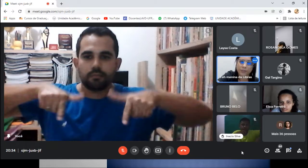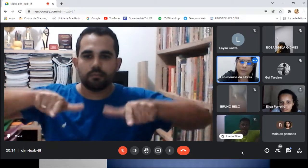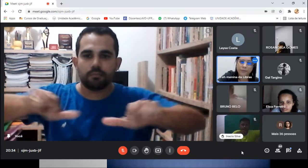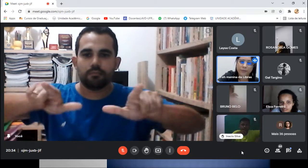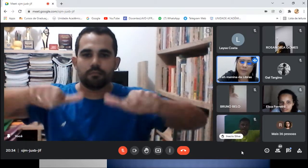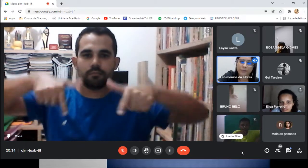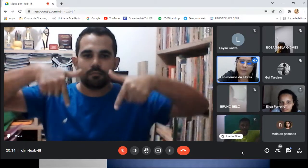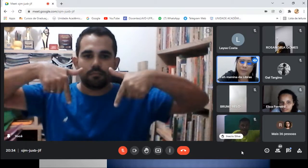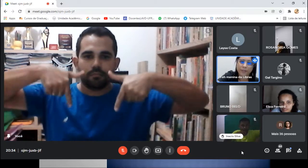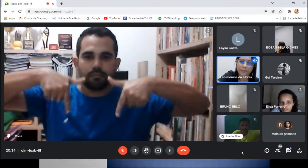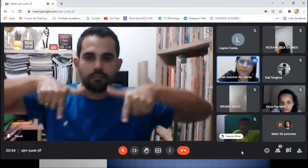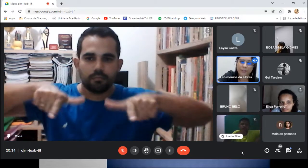Vou ver um de movimento, por exemplo.